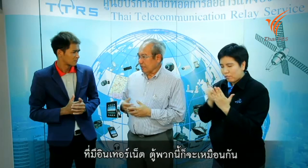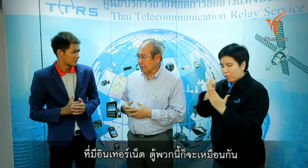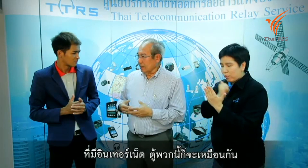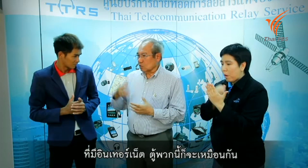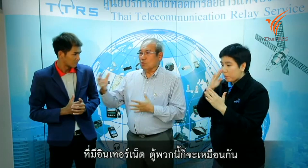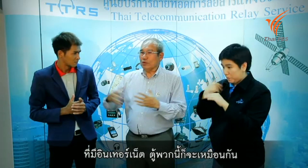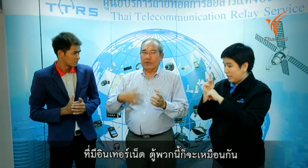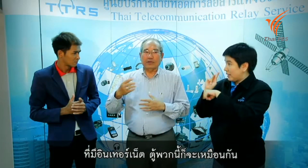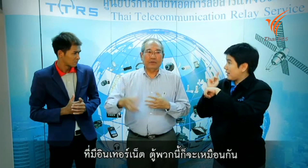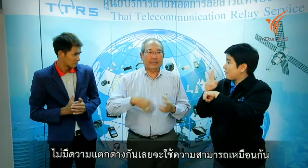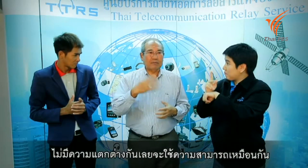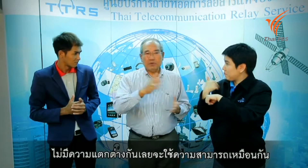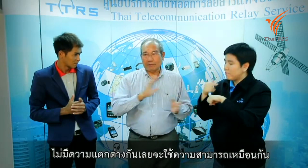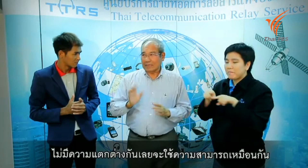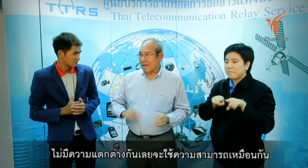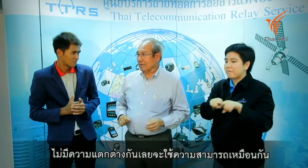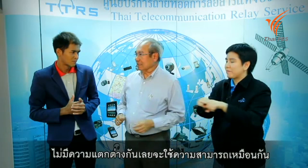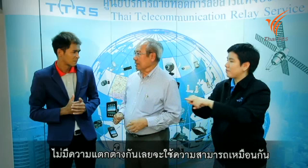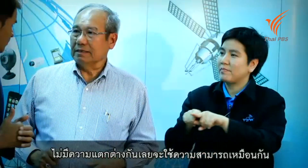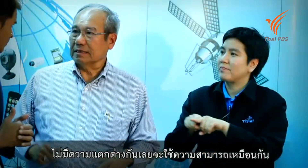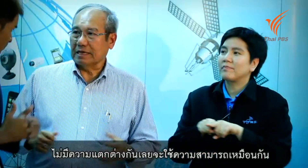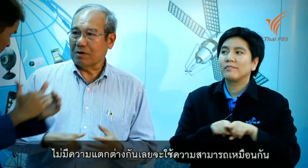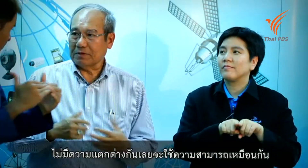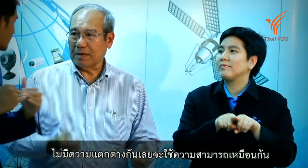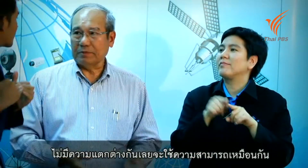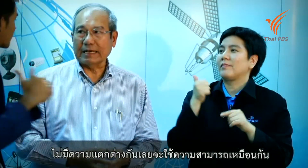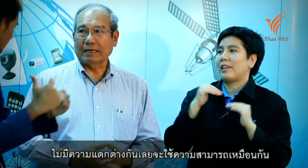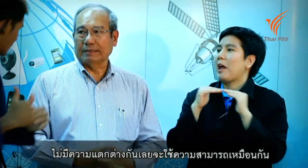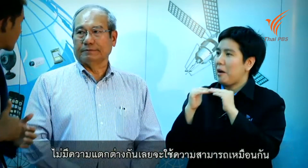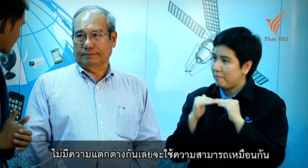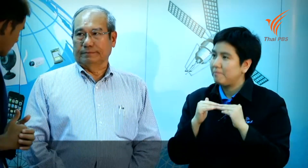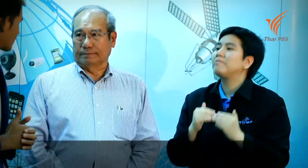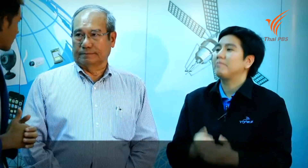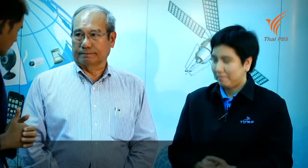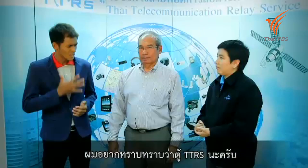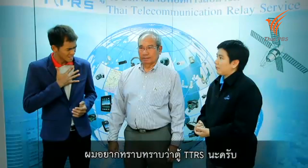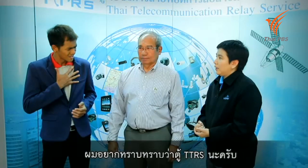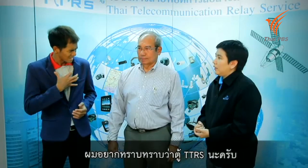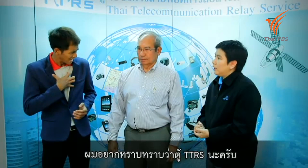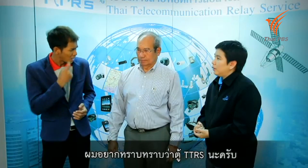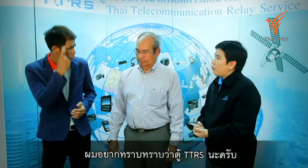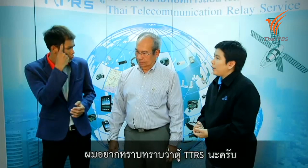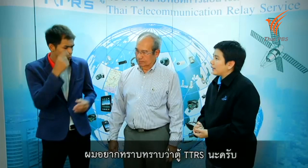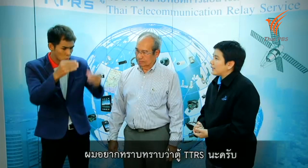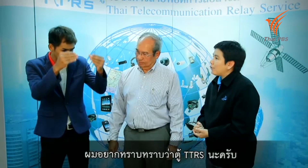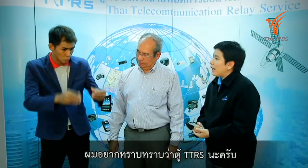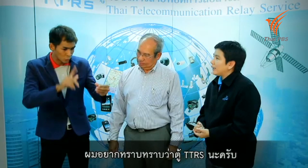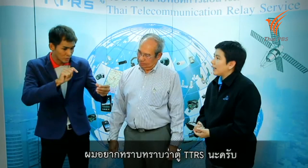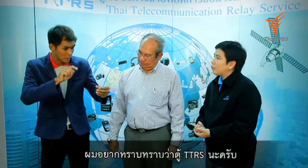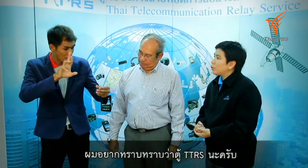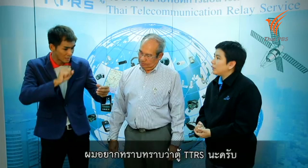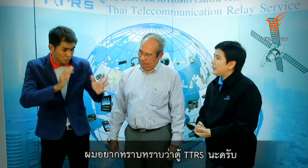อินเทอร์เน็ตตู้พวกนี้ก็จะเหมือนกันไม่มีความแตกต่างกันเลยใช้ความสามารถเหมือนกัน อ๋อครับแล้วผมอยากจะทราบว่าเจ้